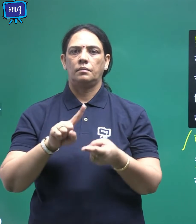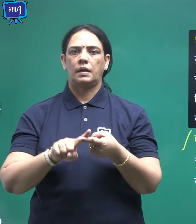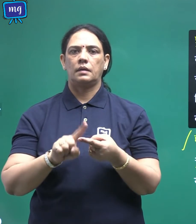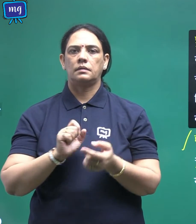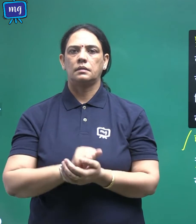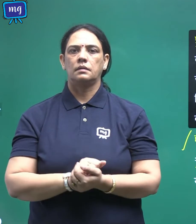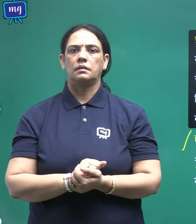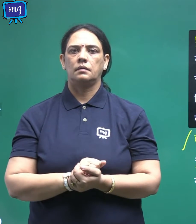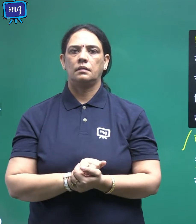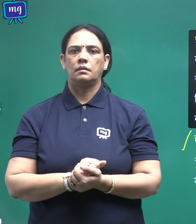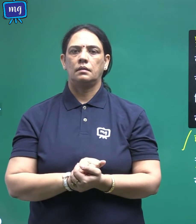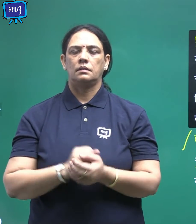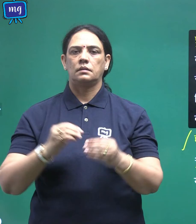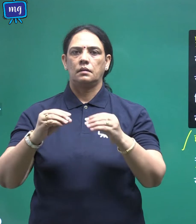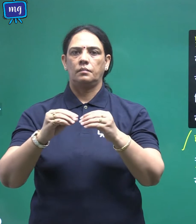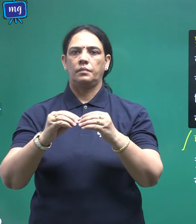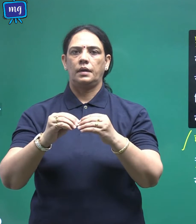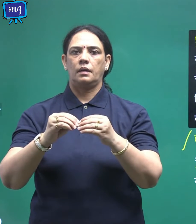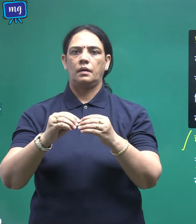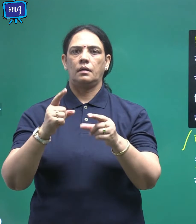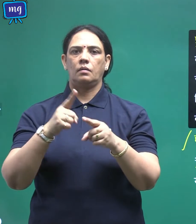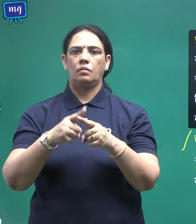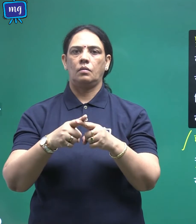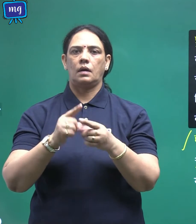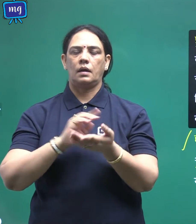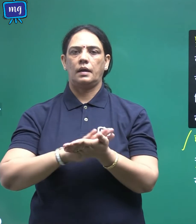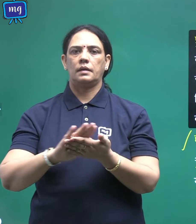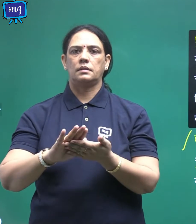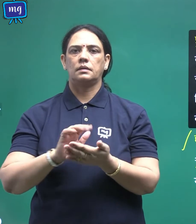प्लस B गुणा H